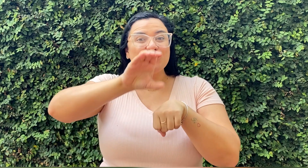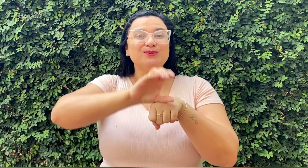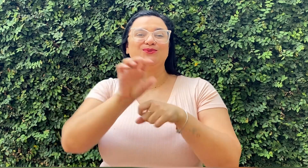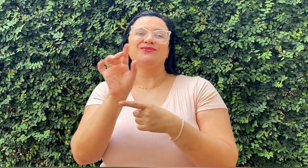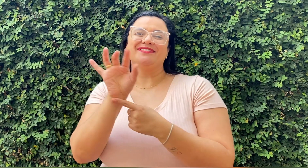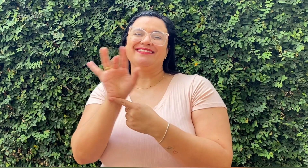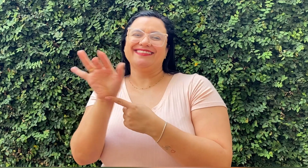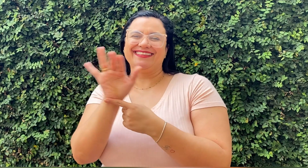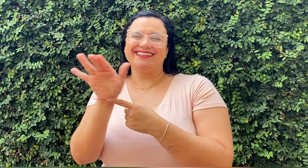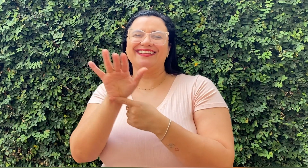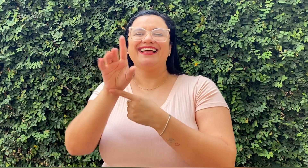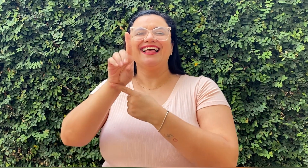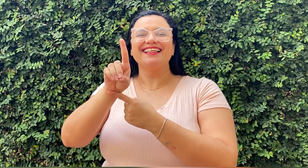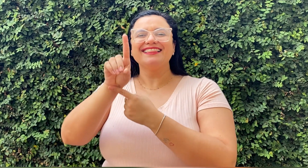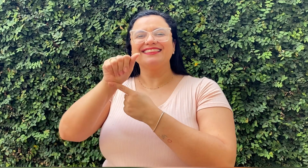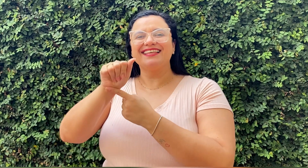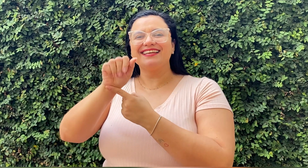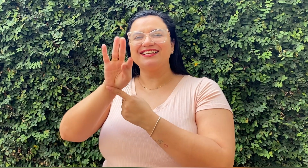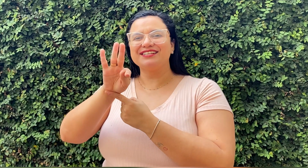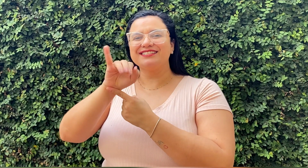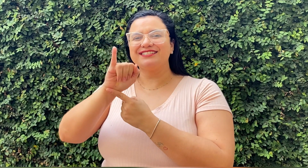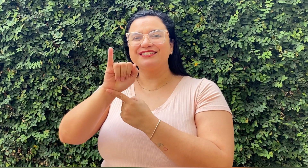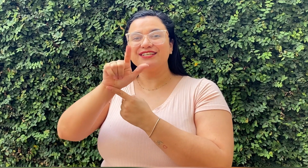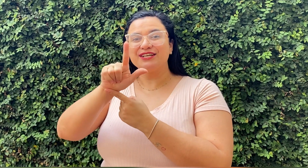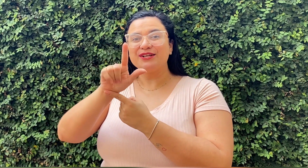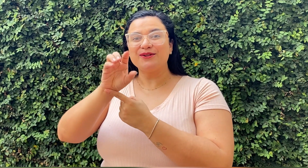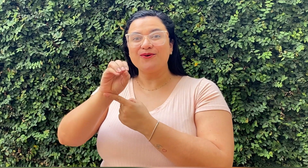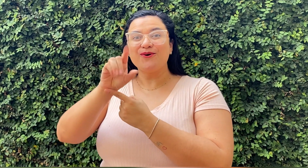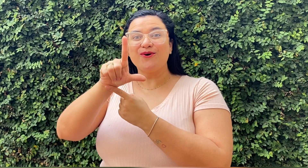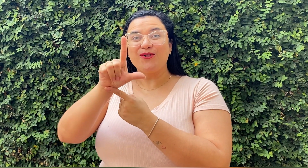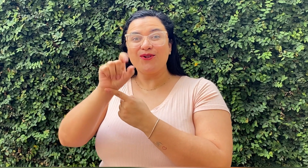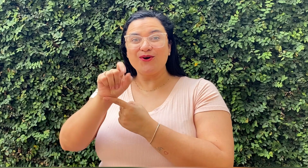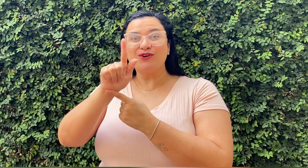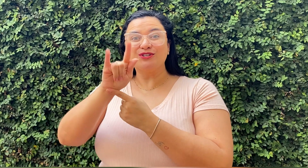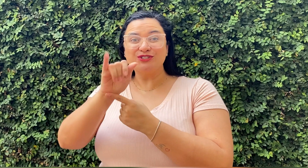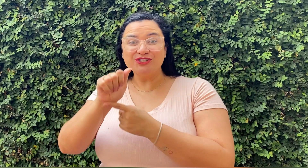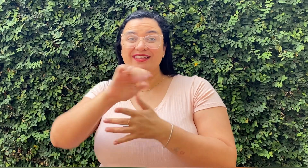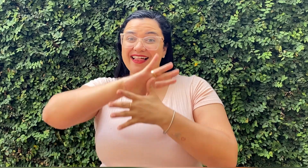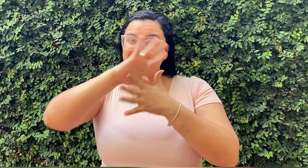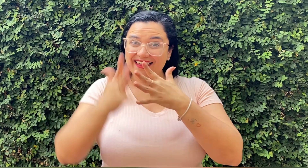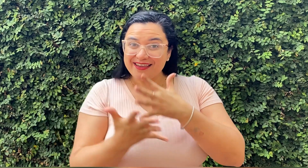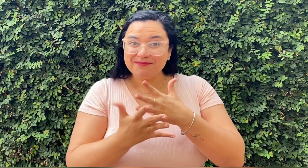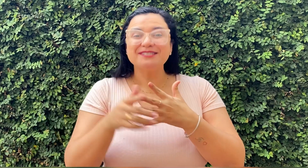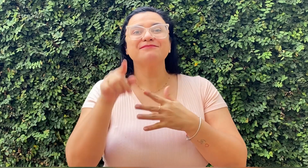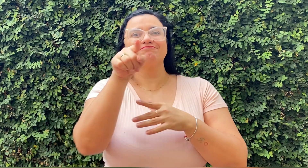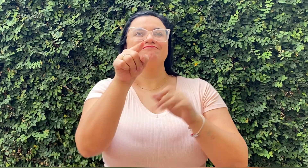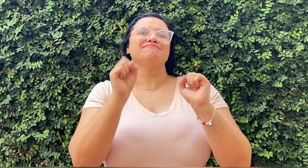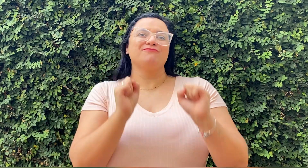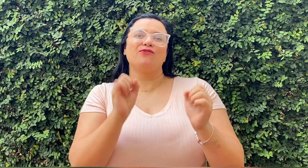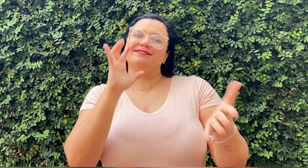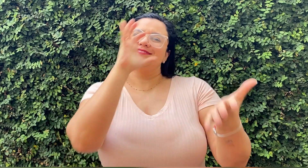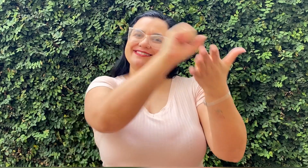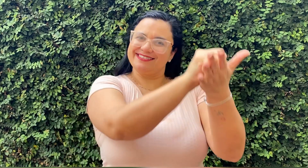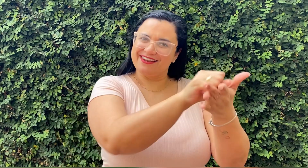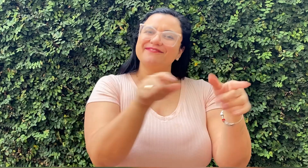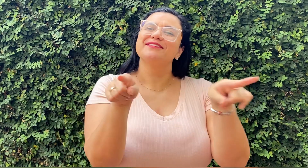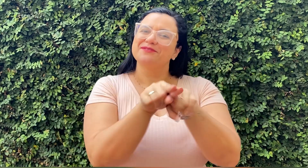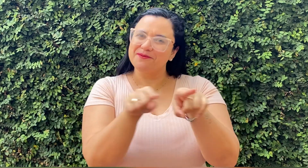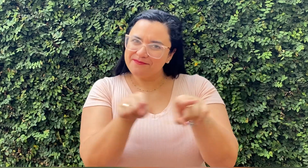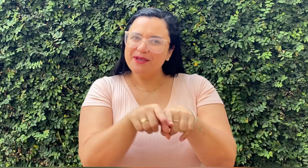quente aqui. Nós vamos ter um curso focado na datilologia, em Libras, que você vai poder também se inscrever